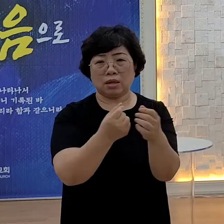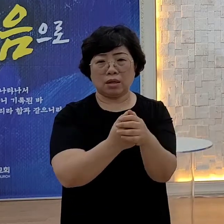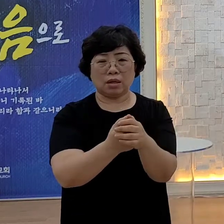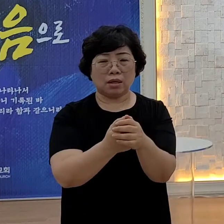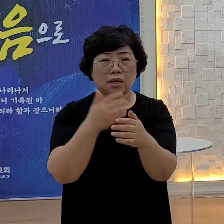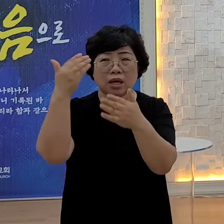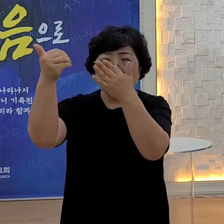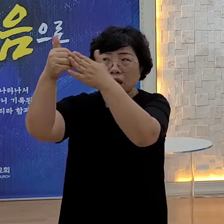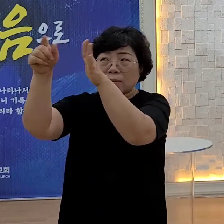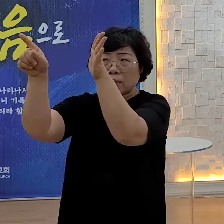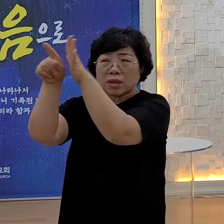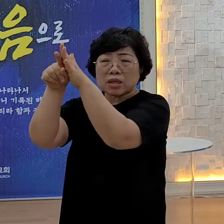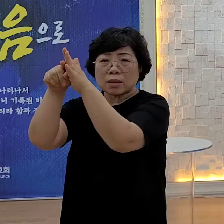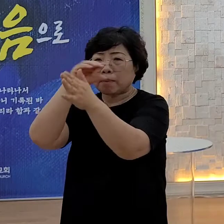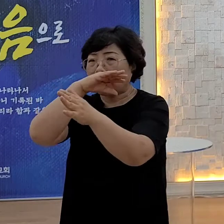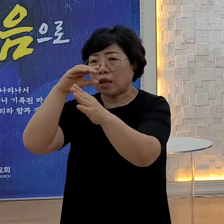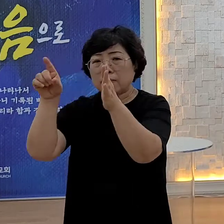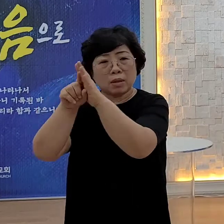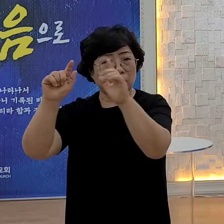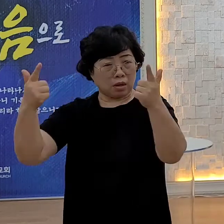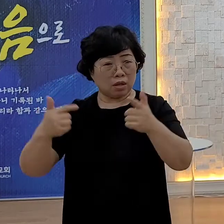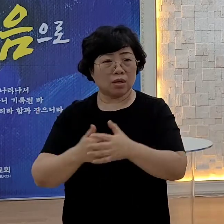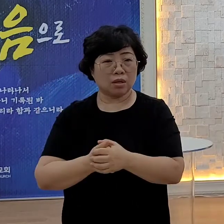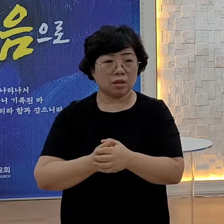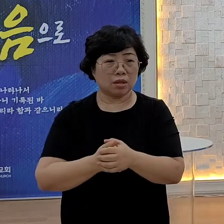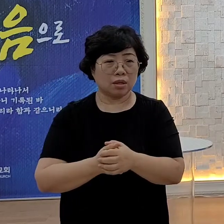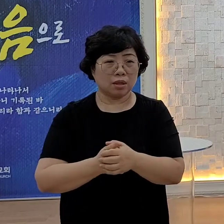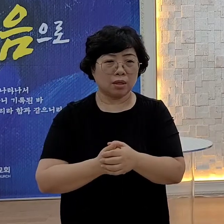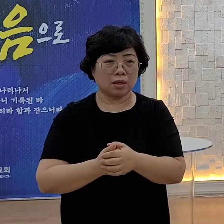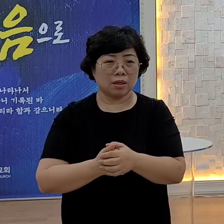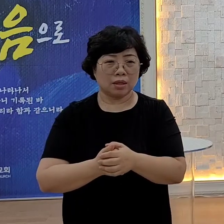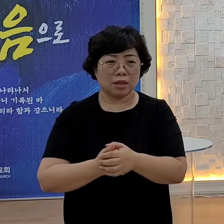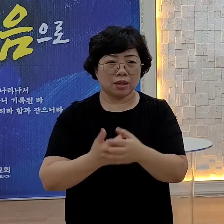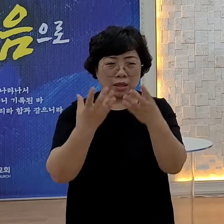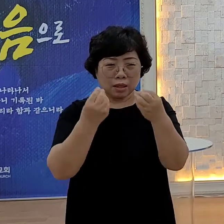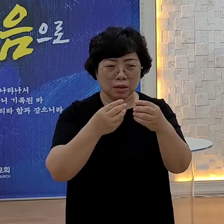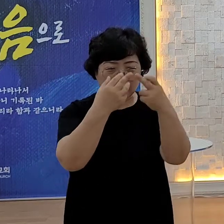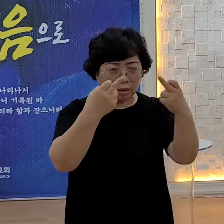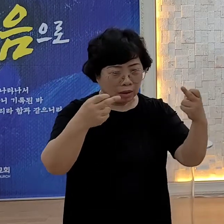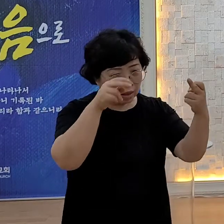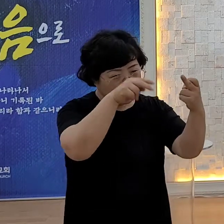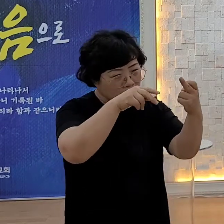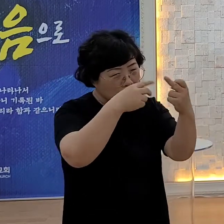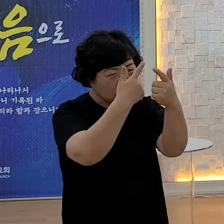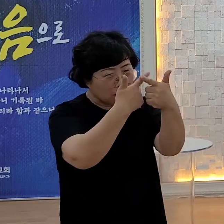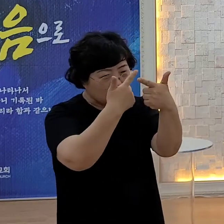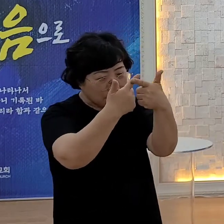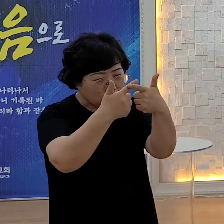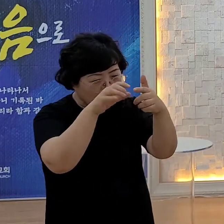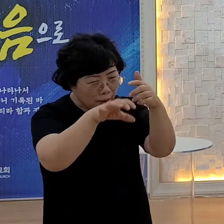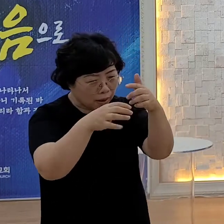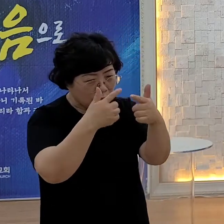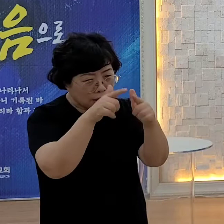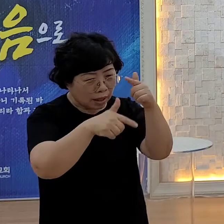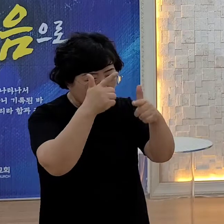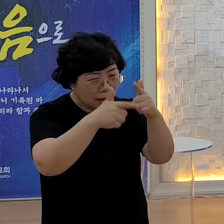무속, 저기 산에 올라가서 뭐 어디 나무 앞에서 막 빌면서 이거 주세요, 저거 주세요. 그건 무속이지. 믿음이